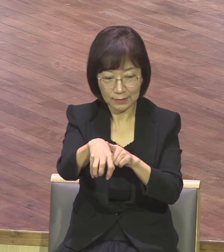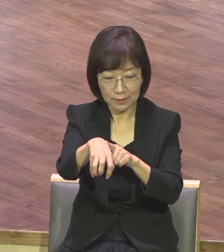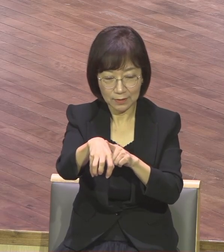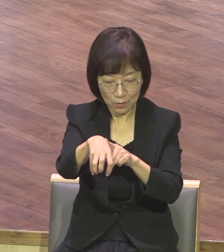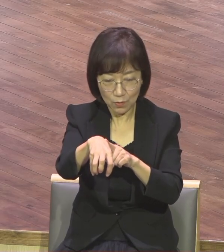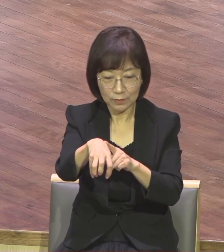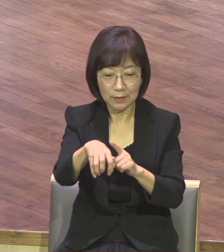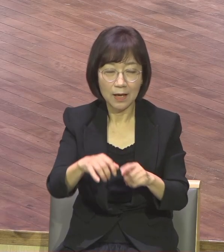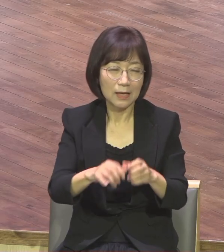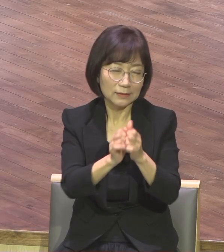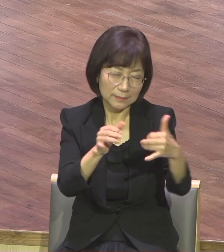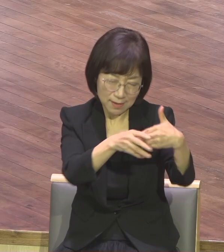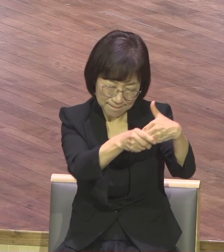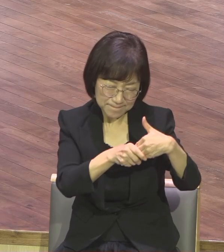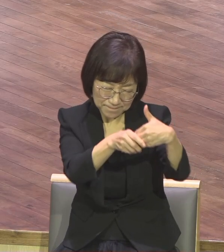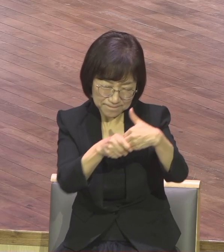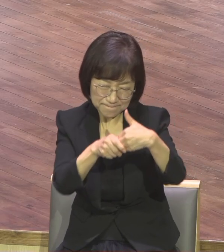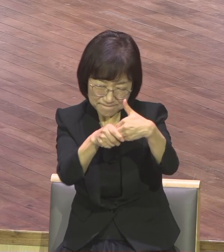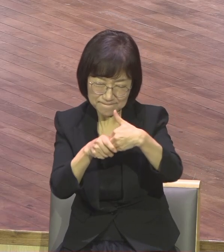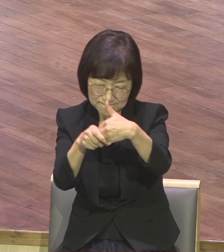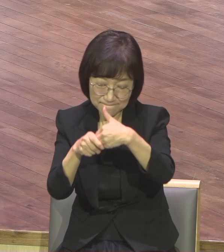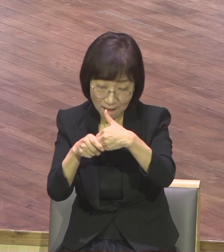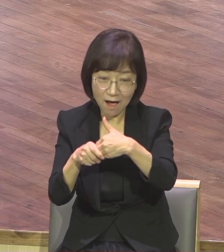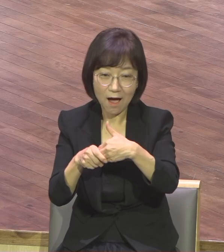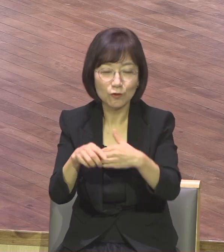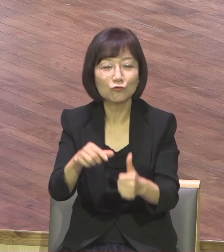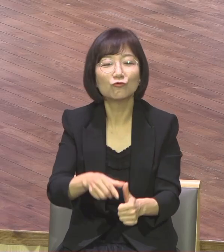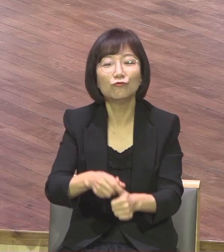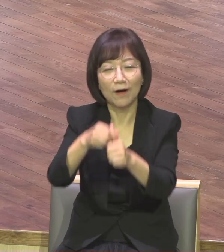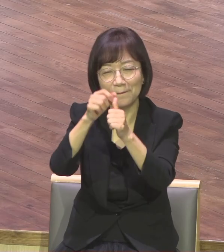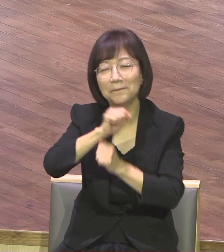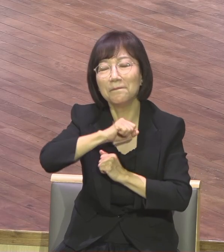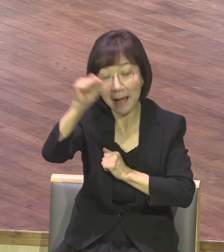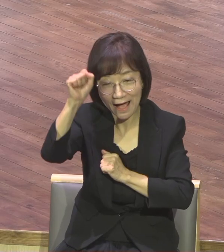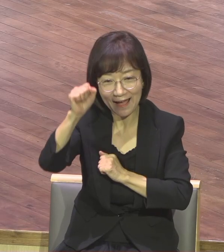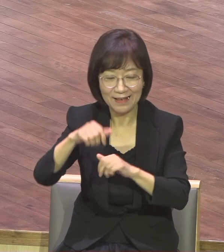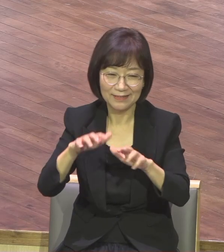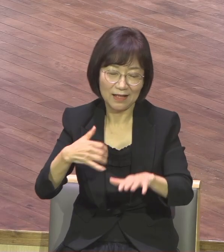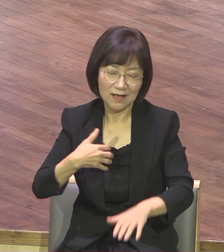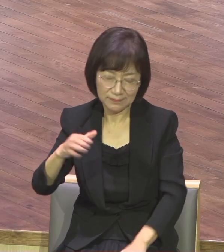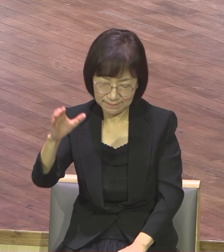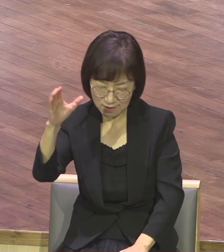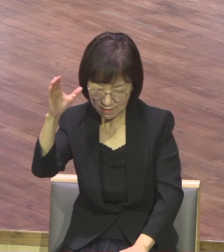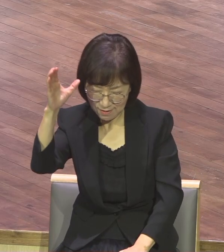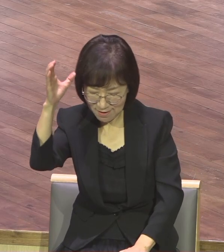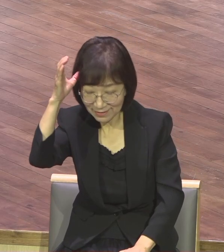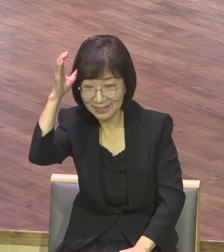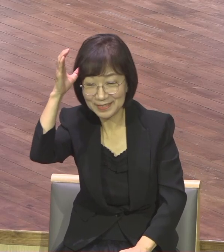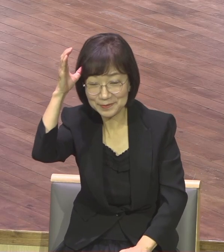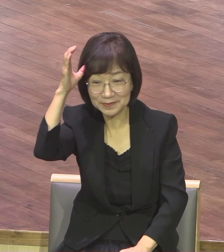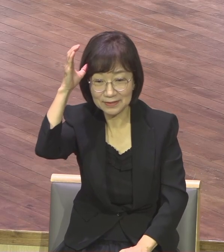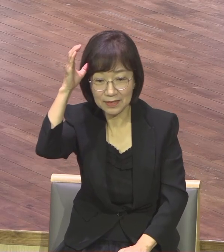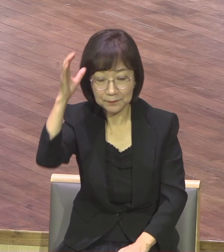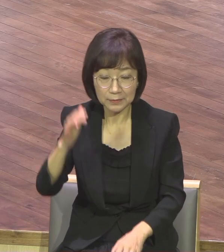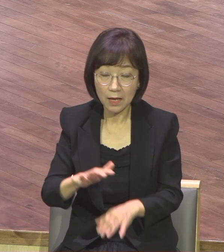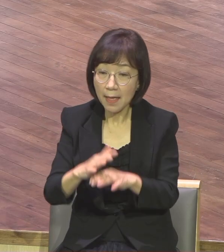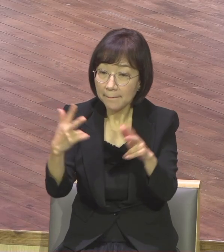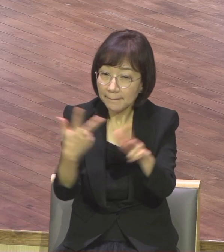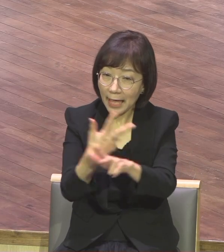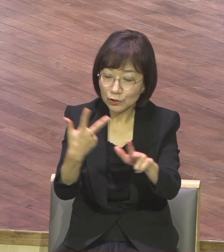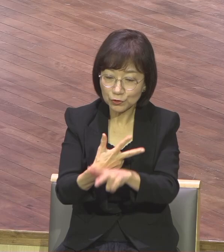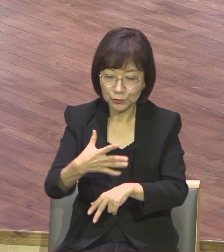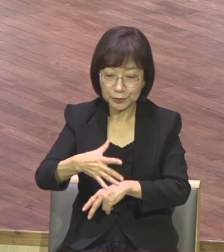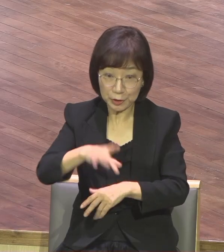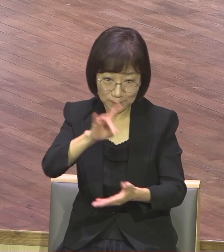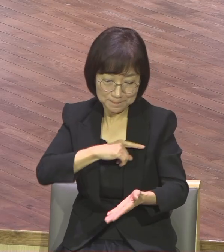영혼들이 주께로 돌아오게 될지 저는 크게 기대를 하고 있습니다. 매주 등록하는 새